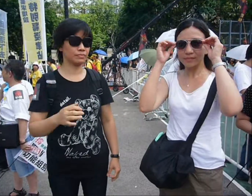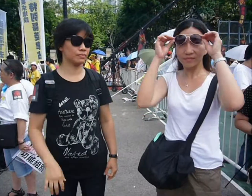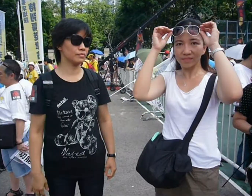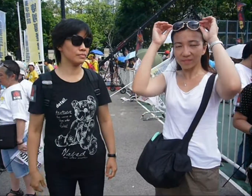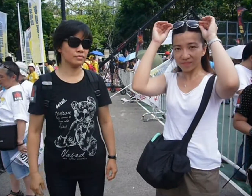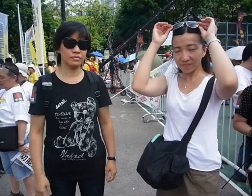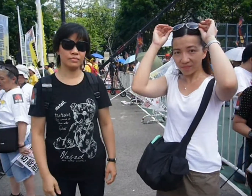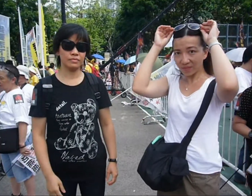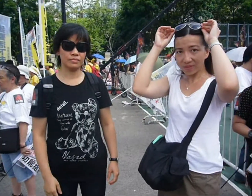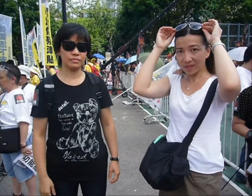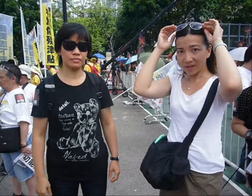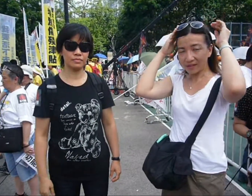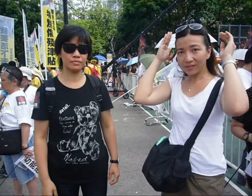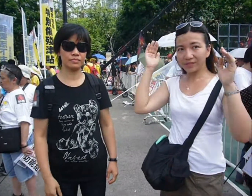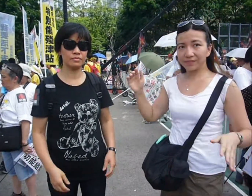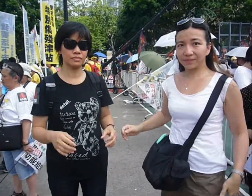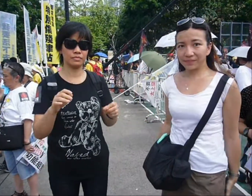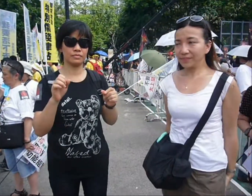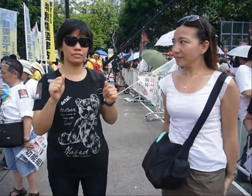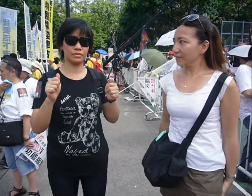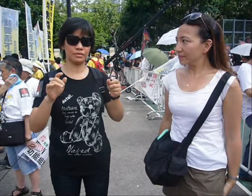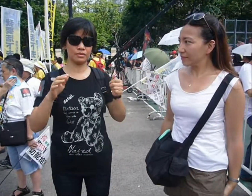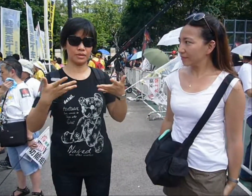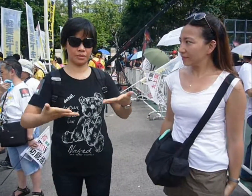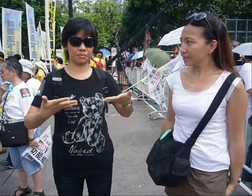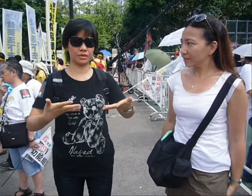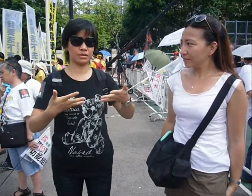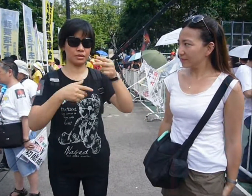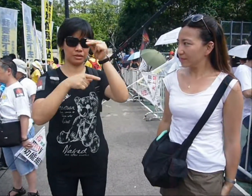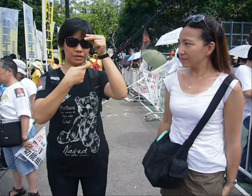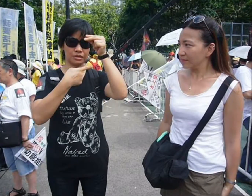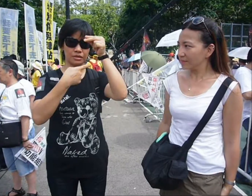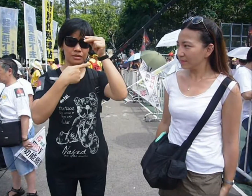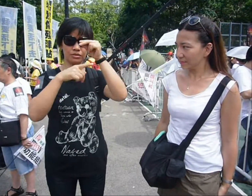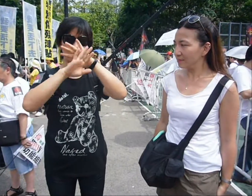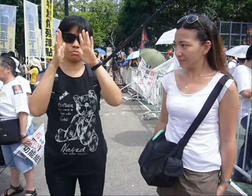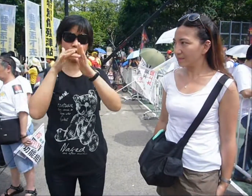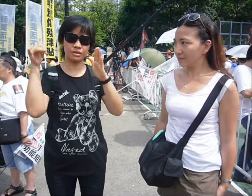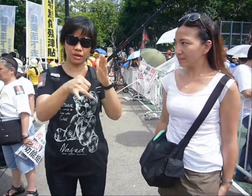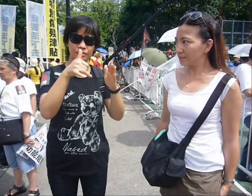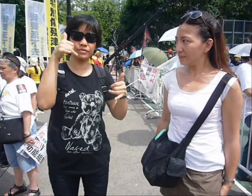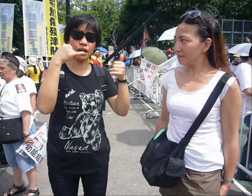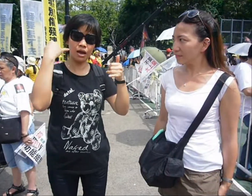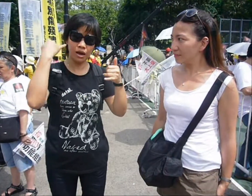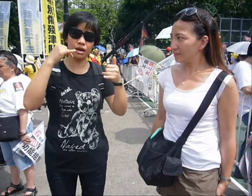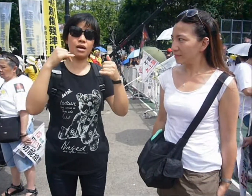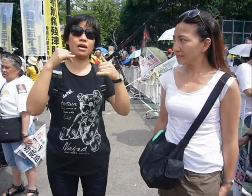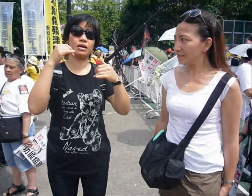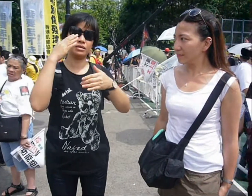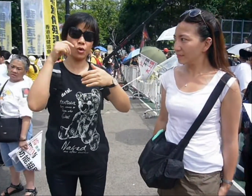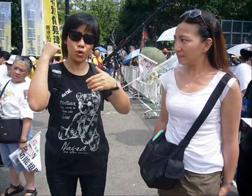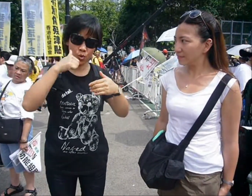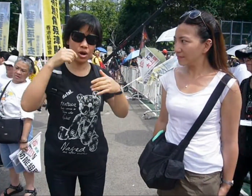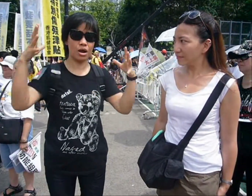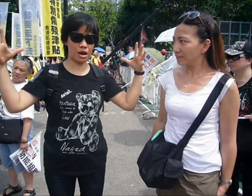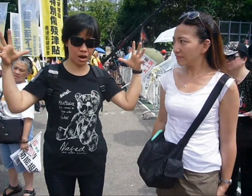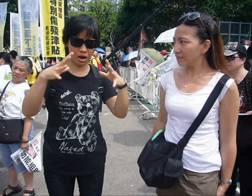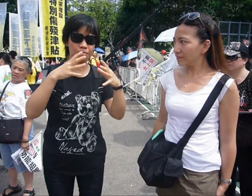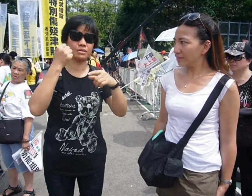一遊行嘅話咧，記住呼籲佢哋啦，喺三點前請喺天后入口嗰度入嚟。如果係三點後嘅話咧，就喺